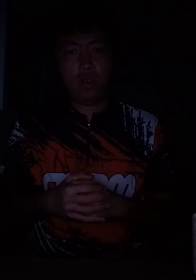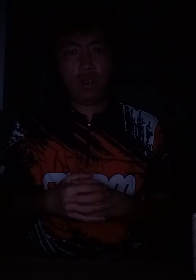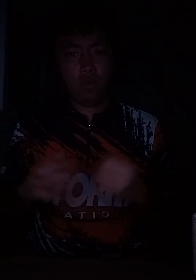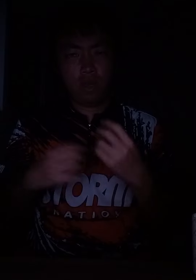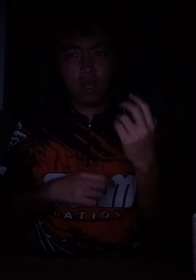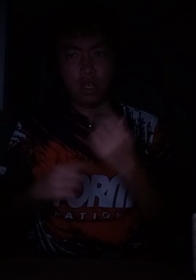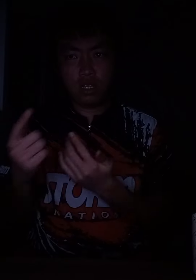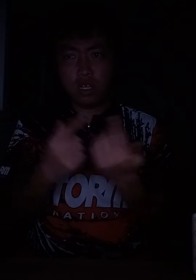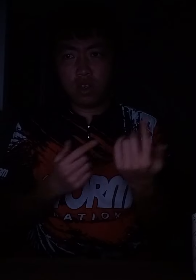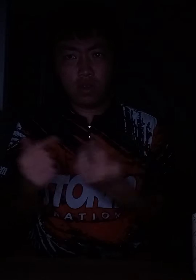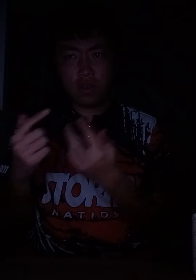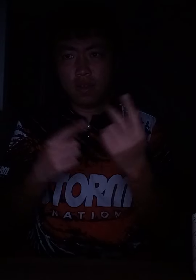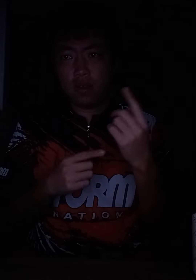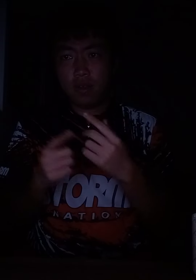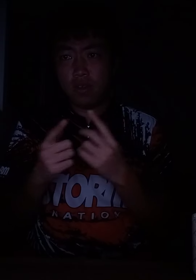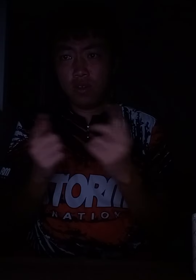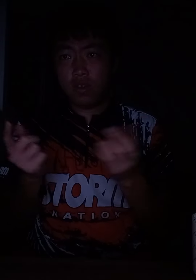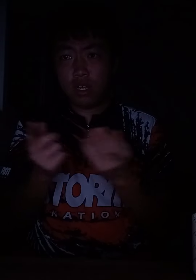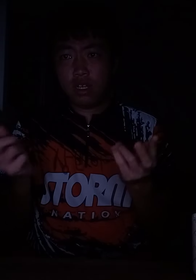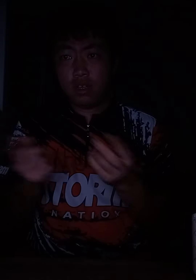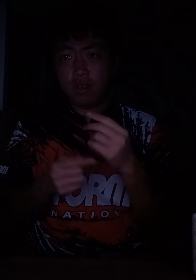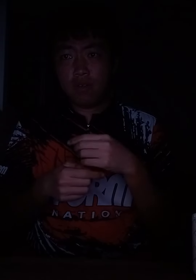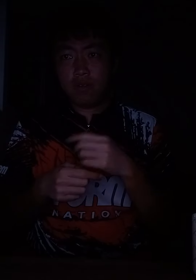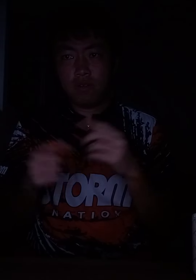해당 여성의 구속영장을 기각했습니다. 소재영 기자.